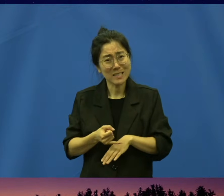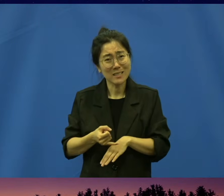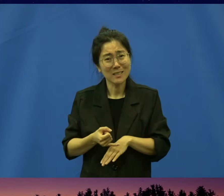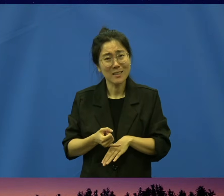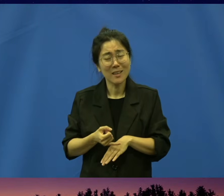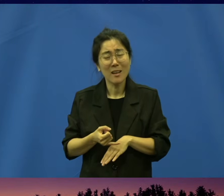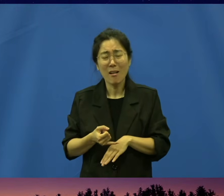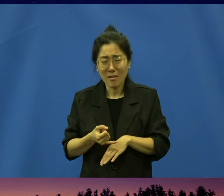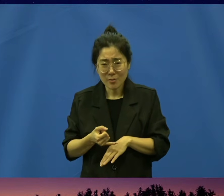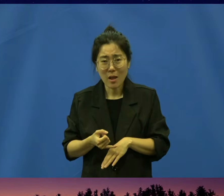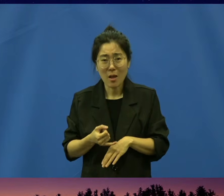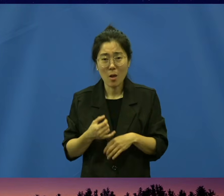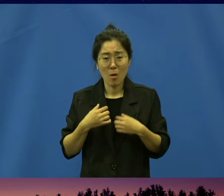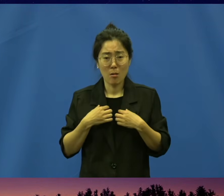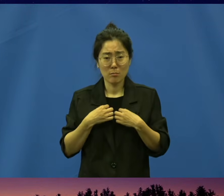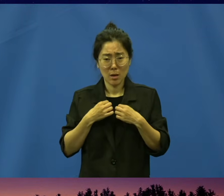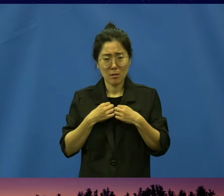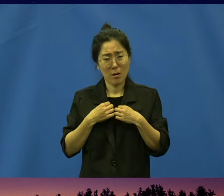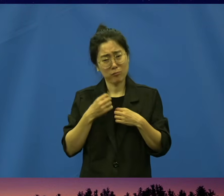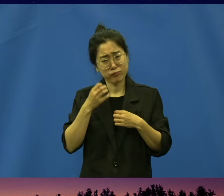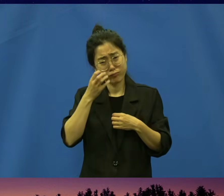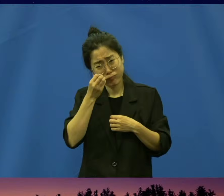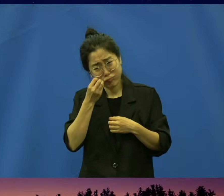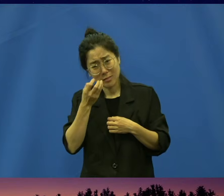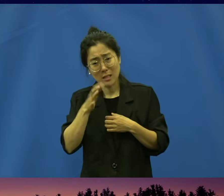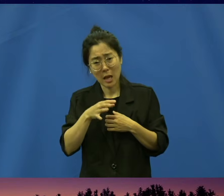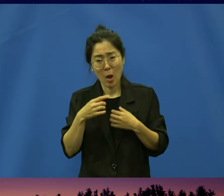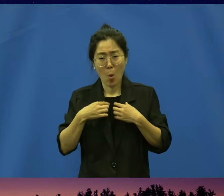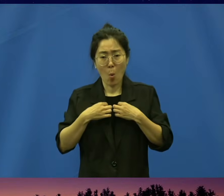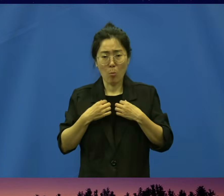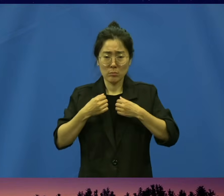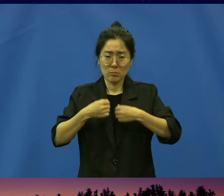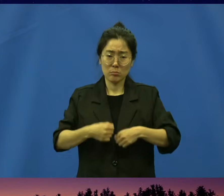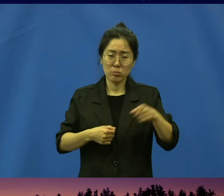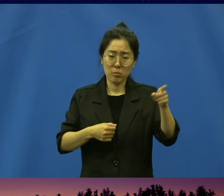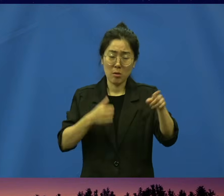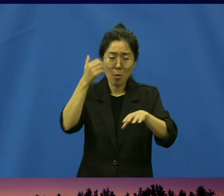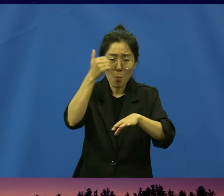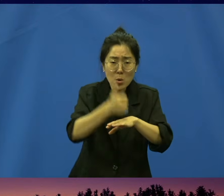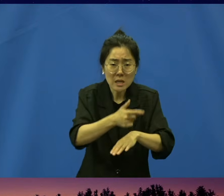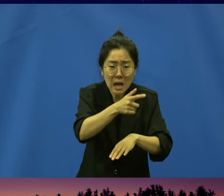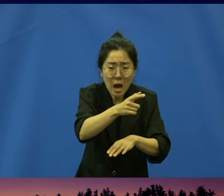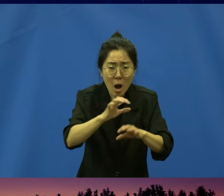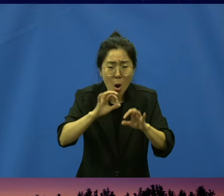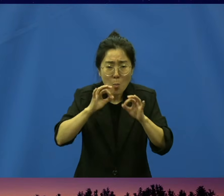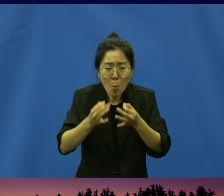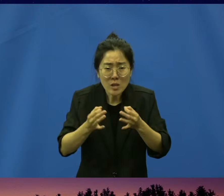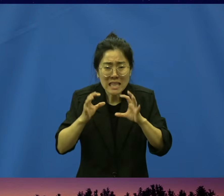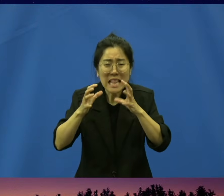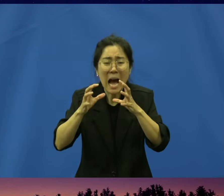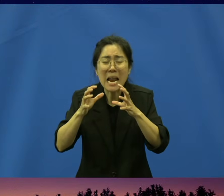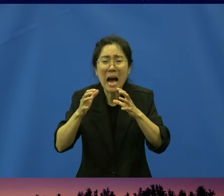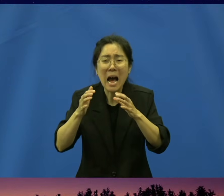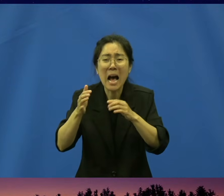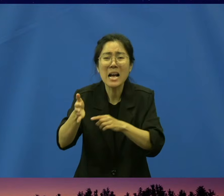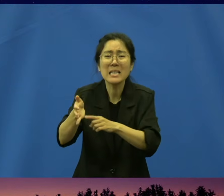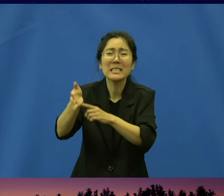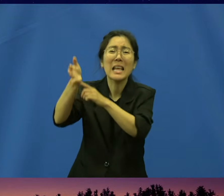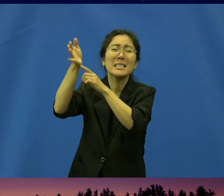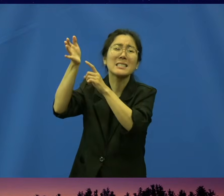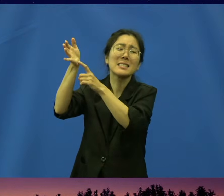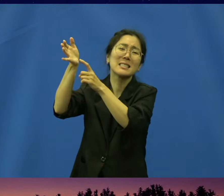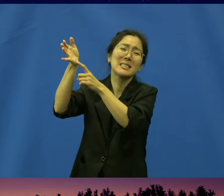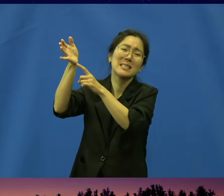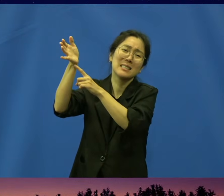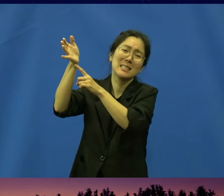나라 사람들한테는 그 색깔이 최고의 색깔인데, 최종선이는 태극기에